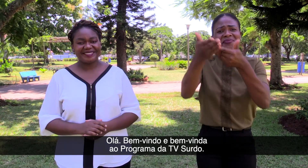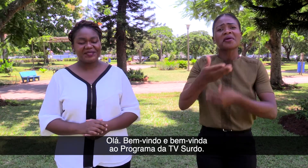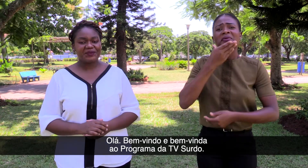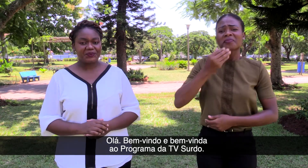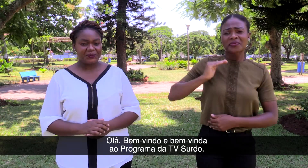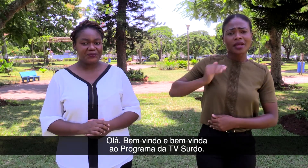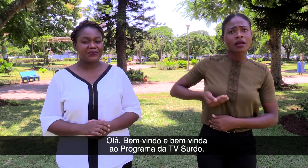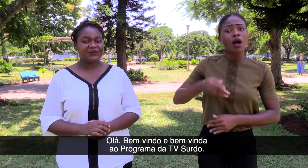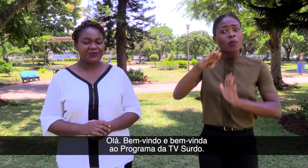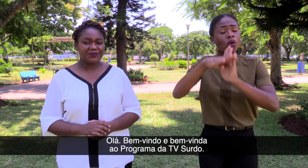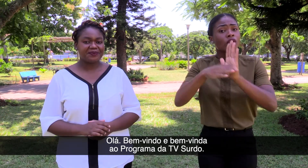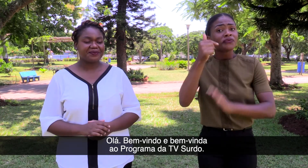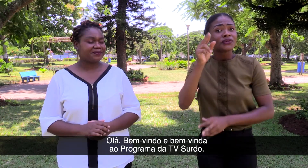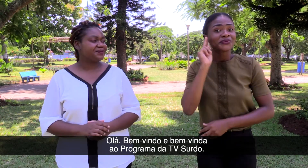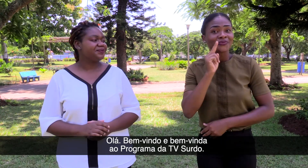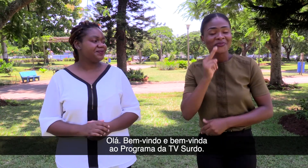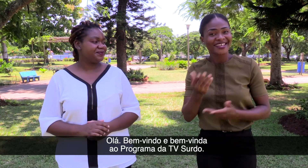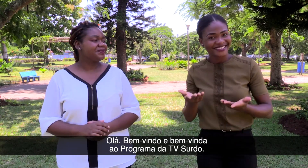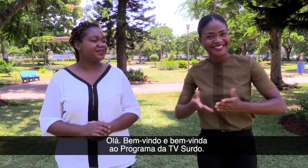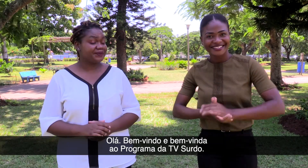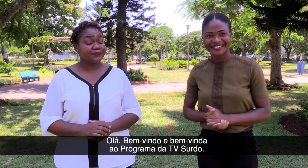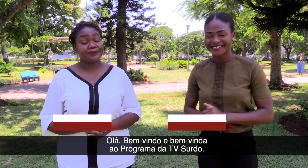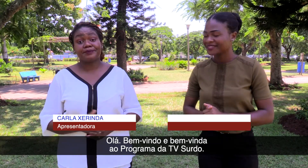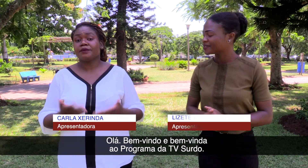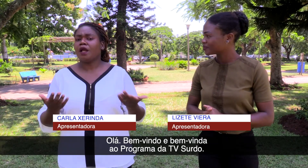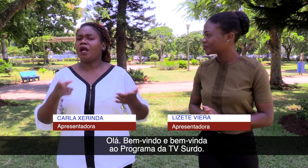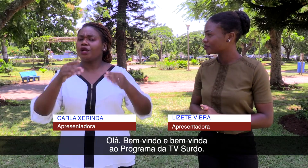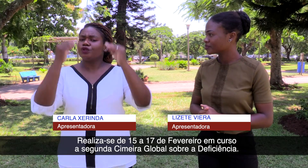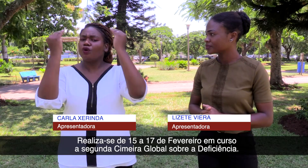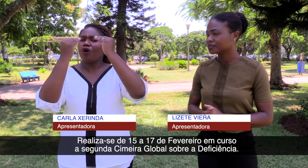Bem-vindo e bem-vinda ao programa da TV Surdo.